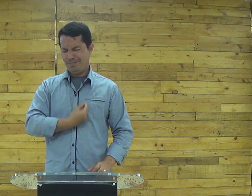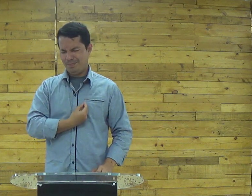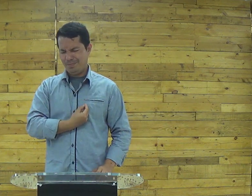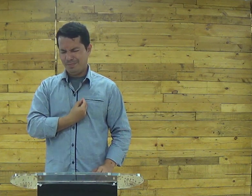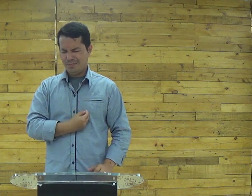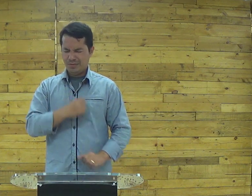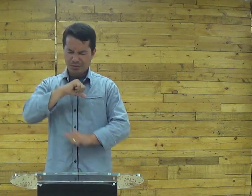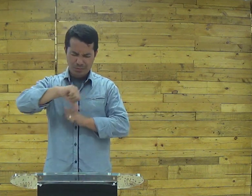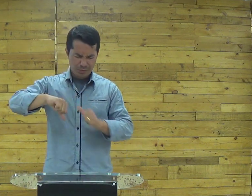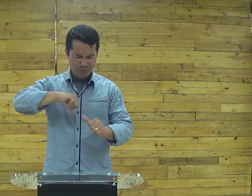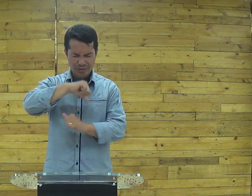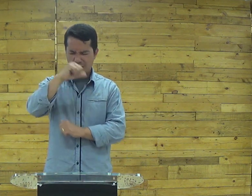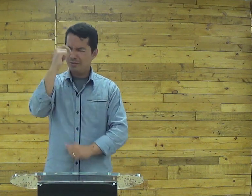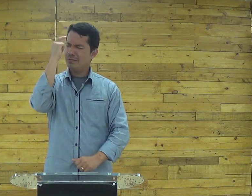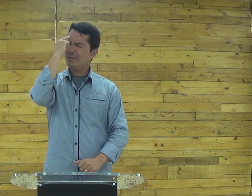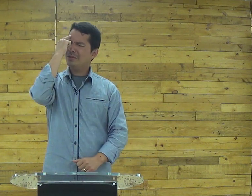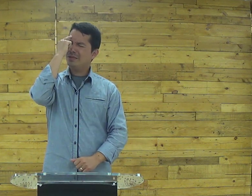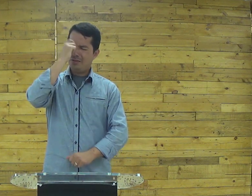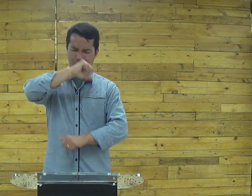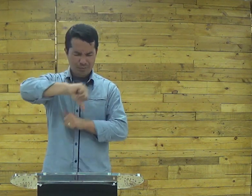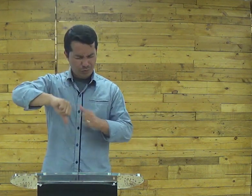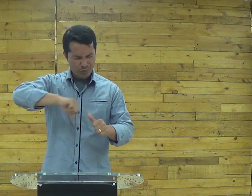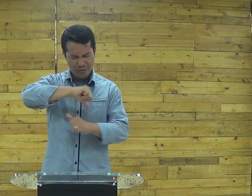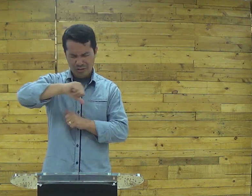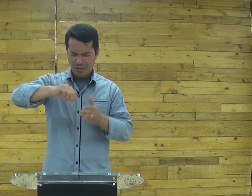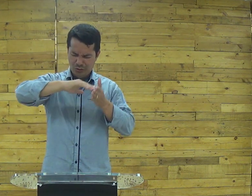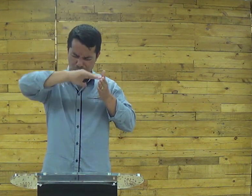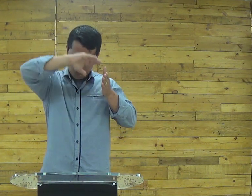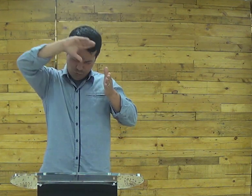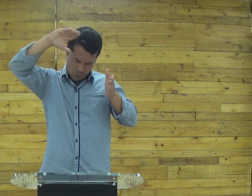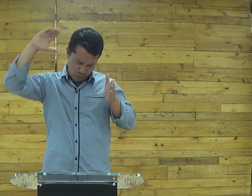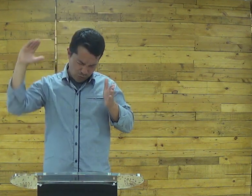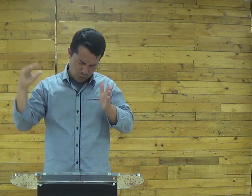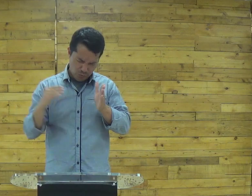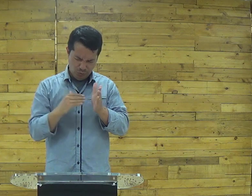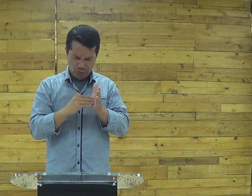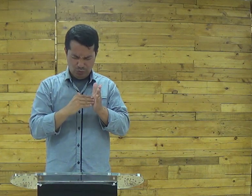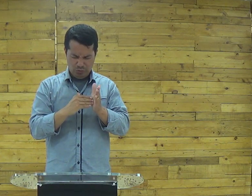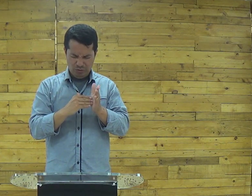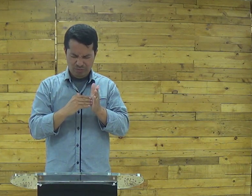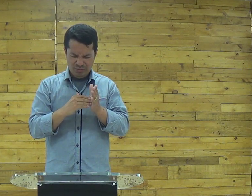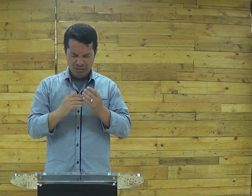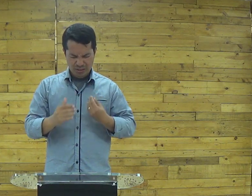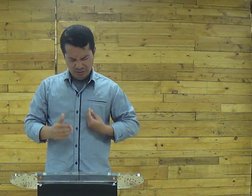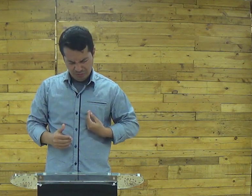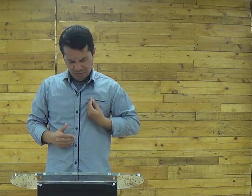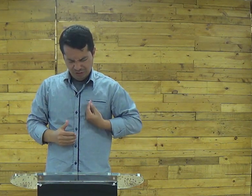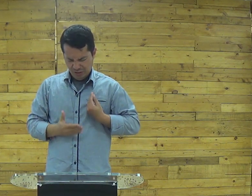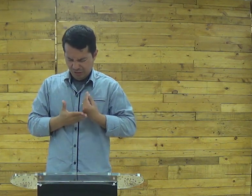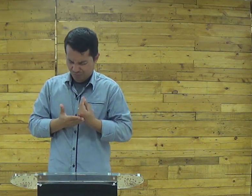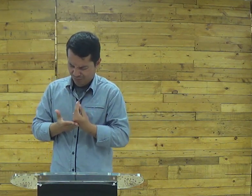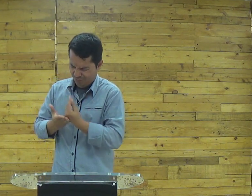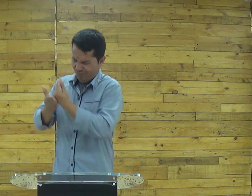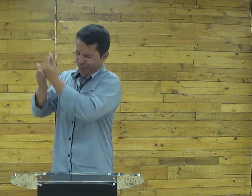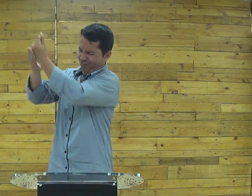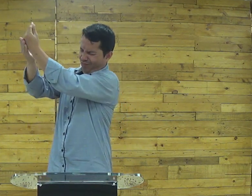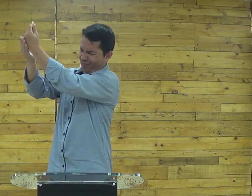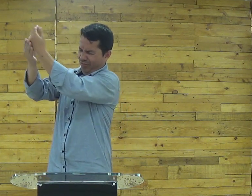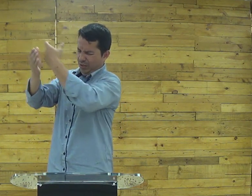queremos transformação de vida, transformação de pensamentos e de todas as coisas. Queremos que as